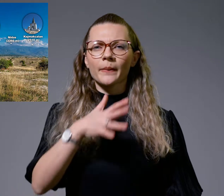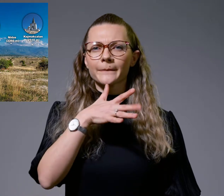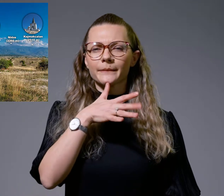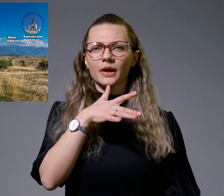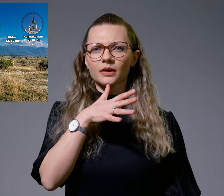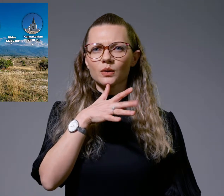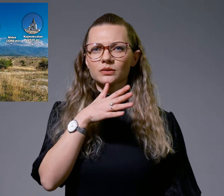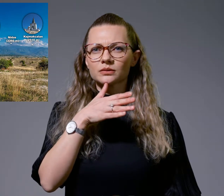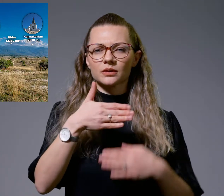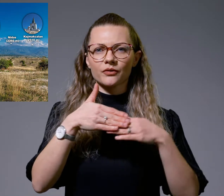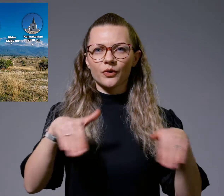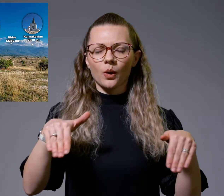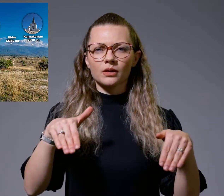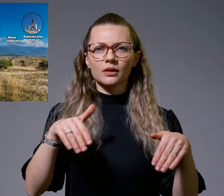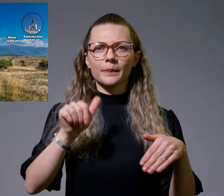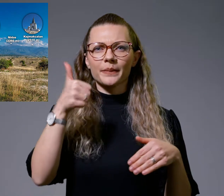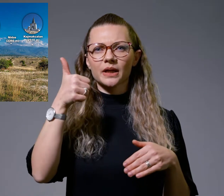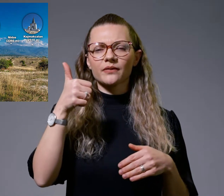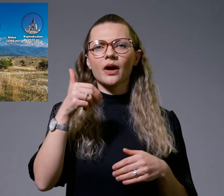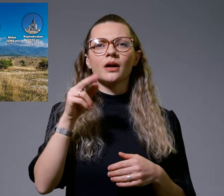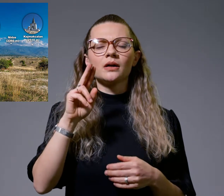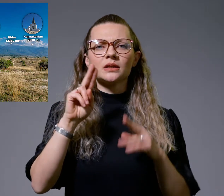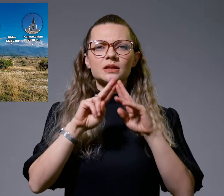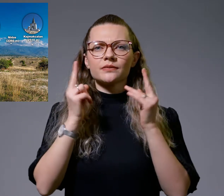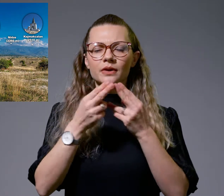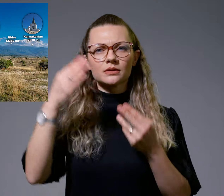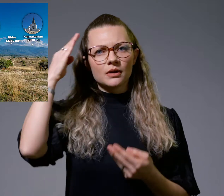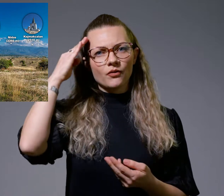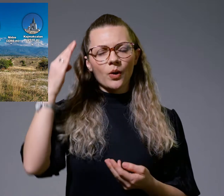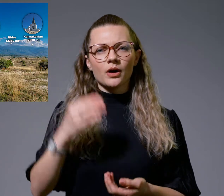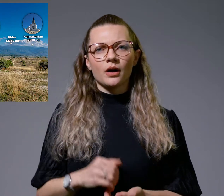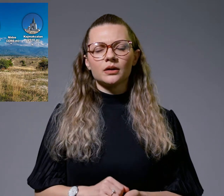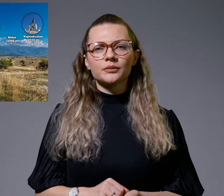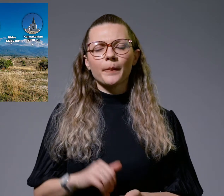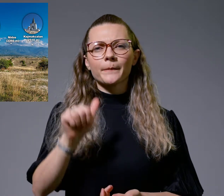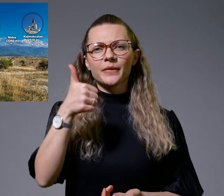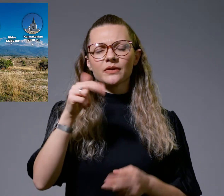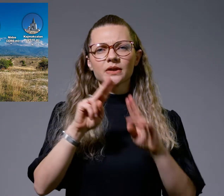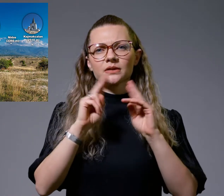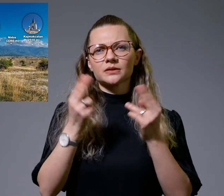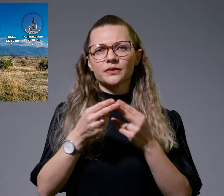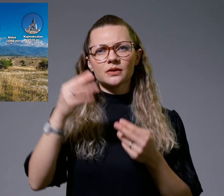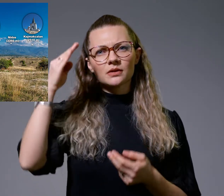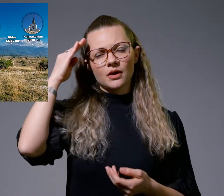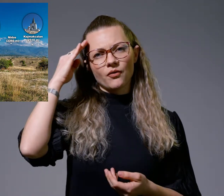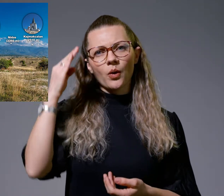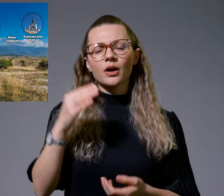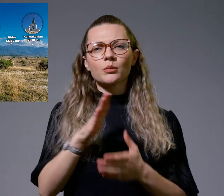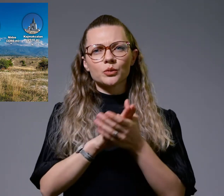Македонски фронт. Прва светска војна. Првата светска војна започнала во